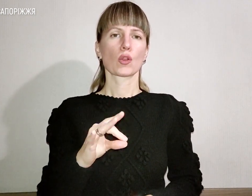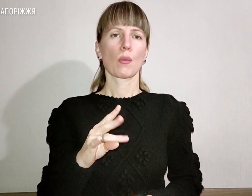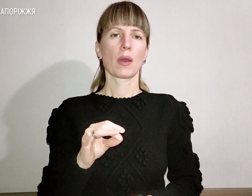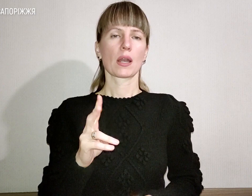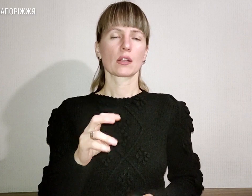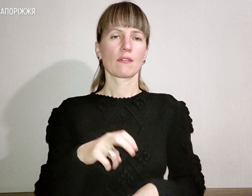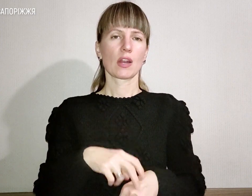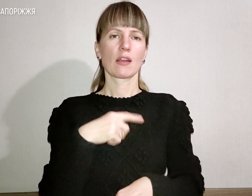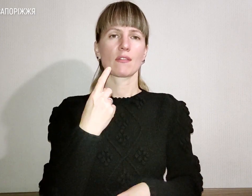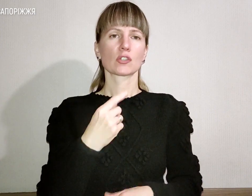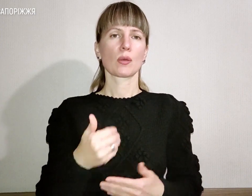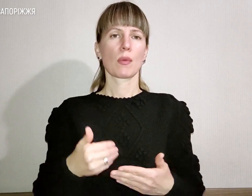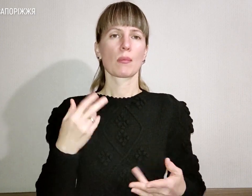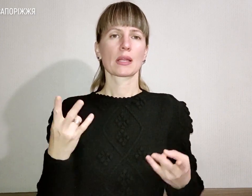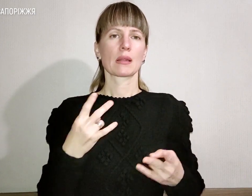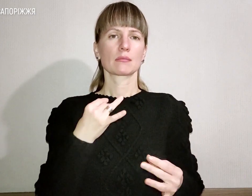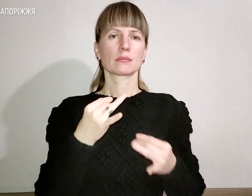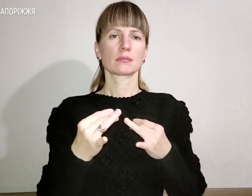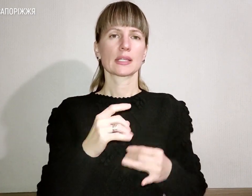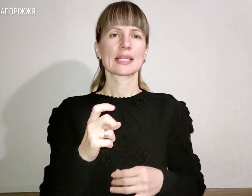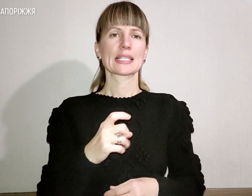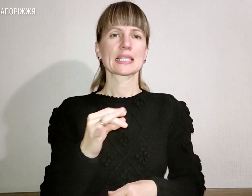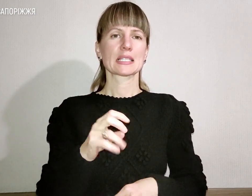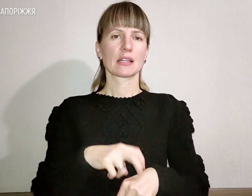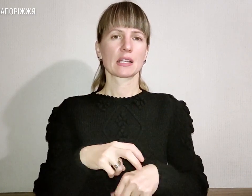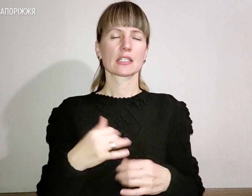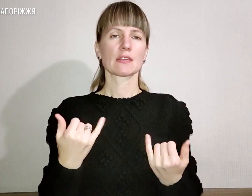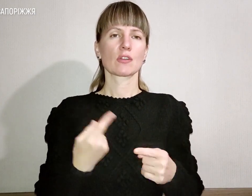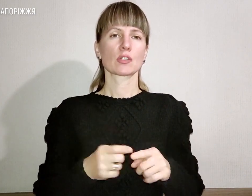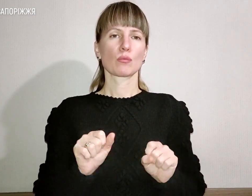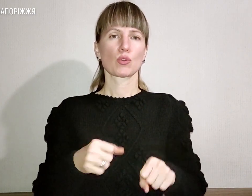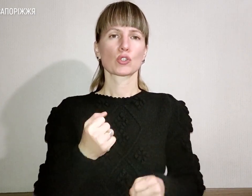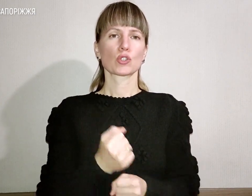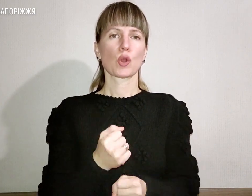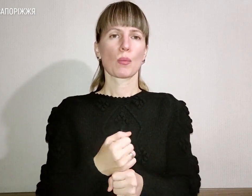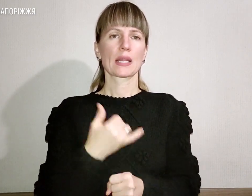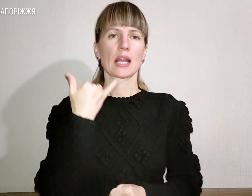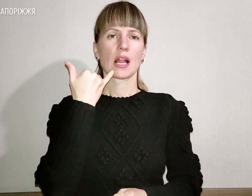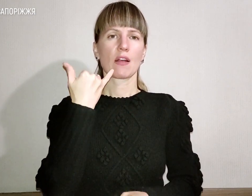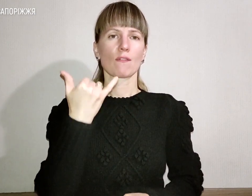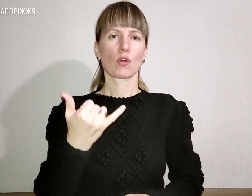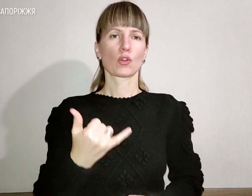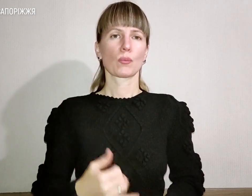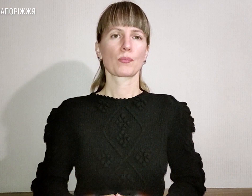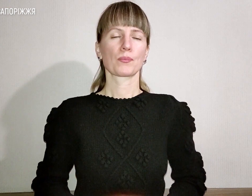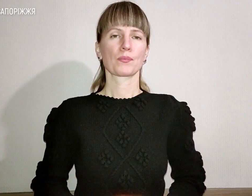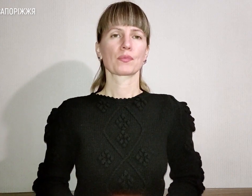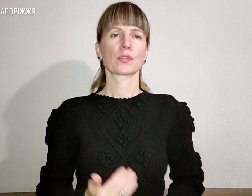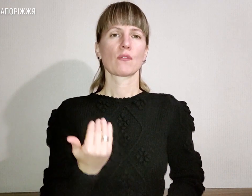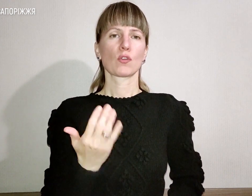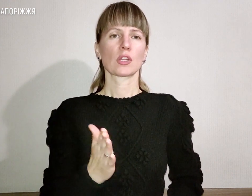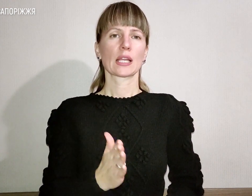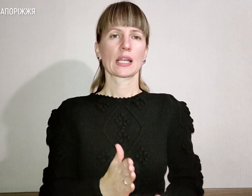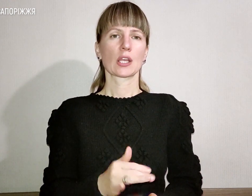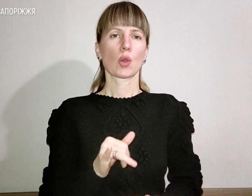наголошує, попередньо треба проконсультуватися з лікарем. Сьогодні це можна зробити навіть телефоном. Вони є у таблетках,